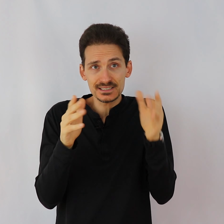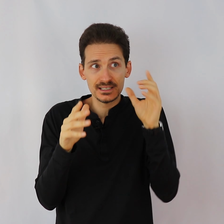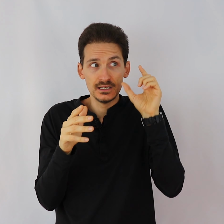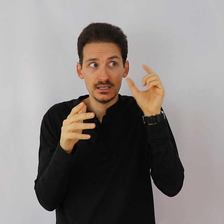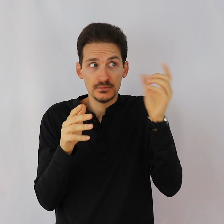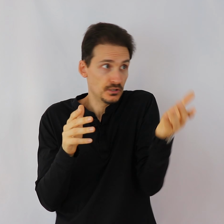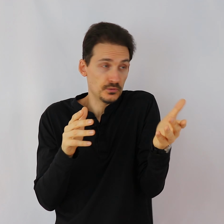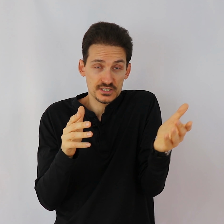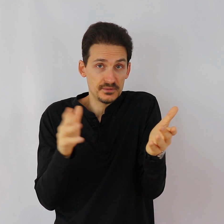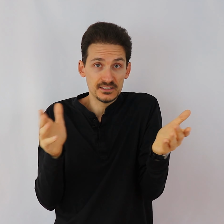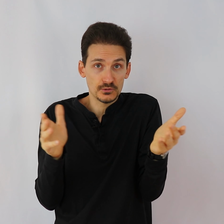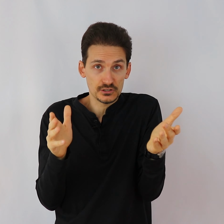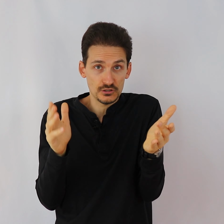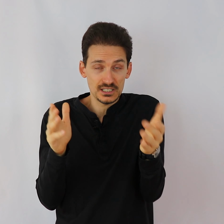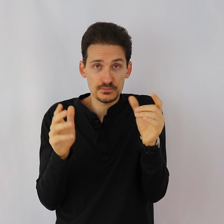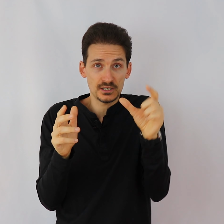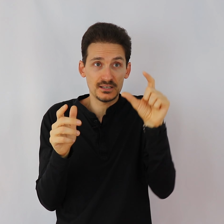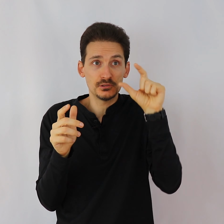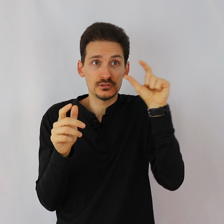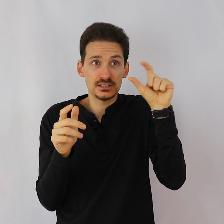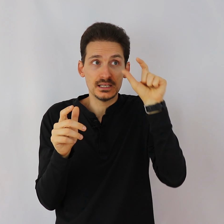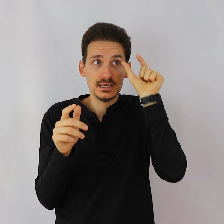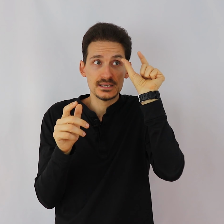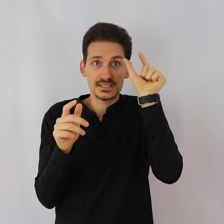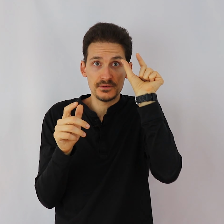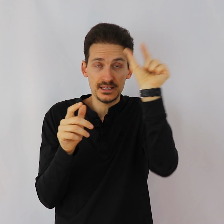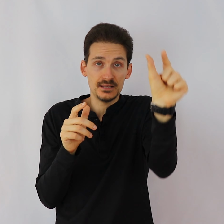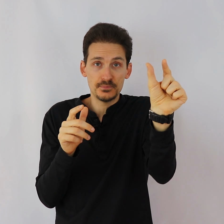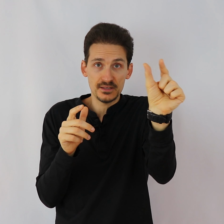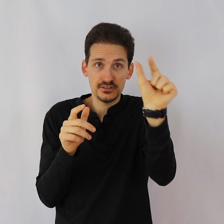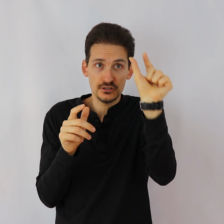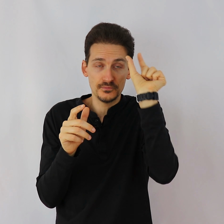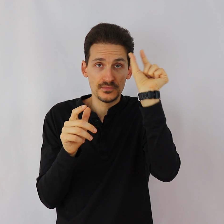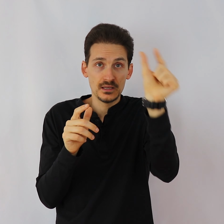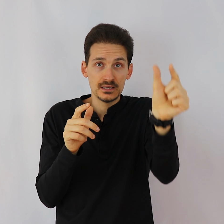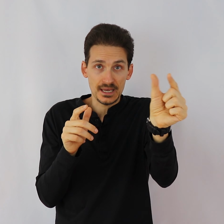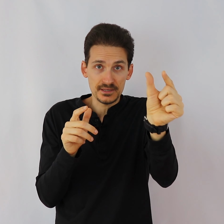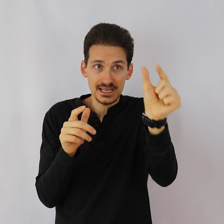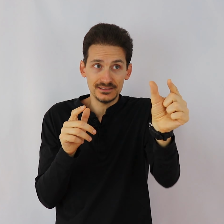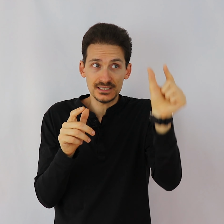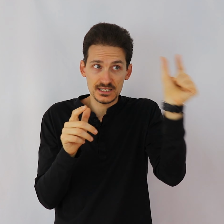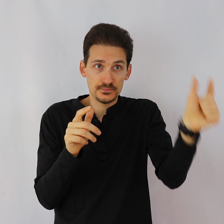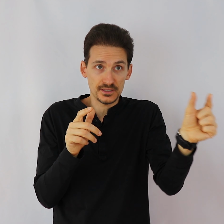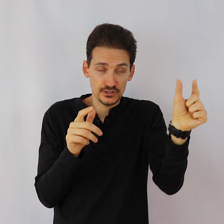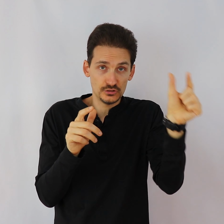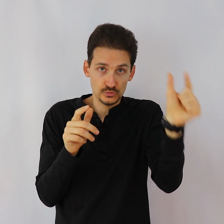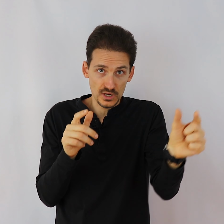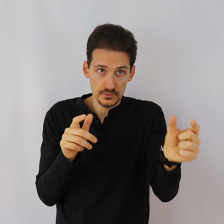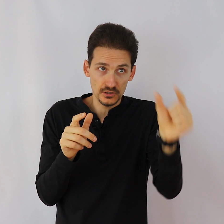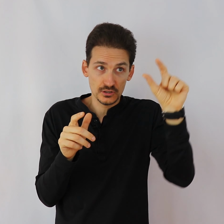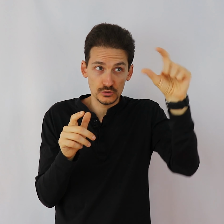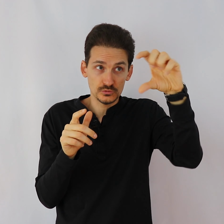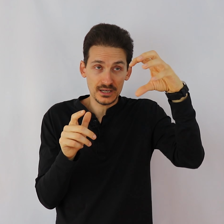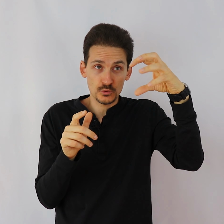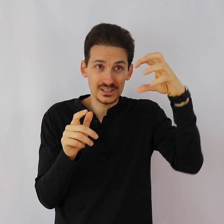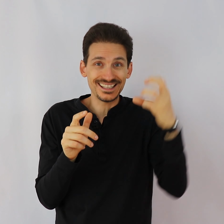pero puede ser 24 horas por ejemplo donde se ve el precio que había antes y el precio nuevo con una cuenta